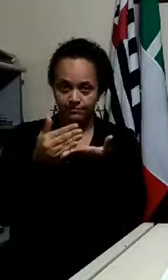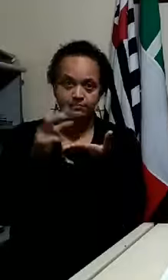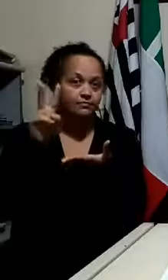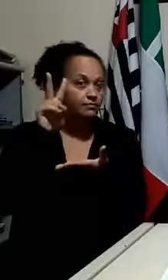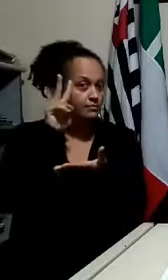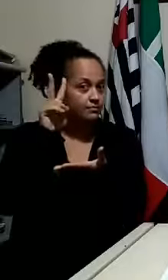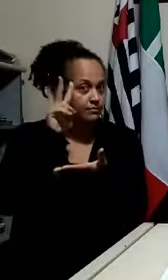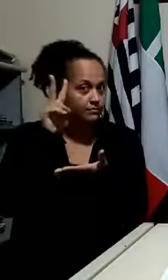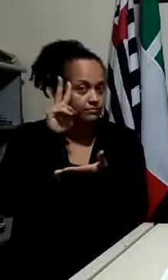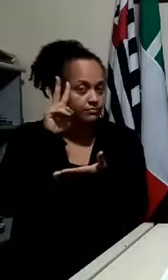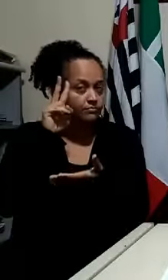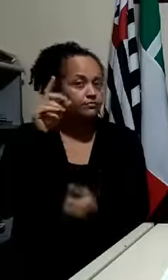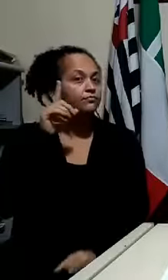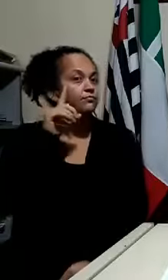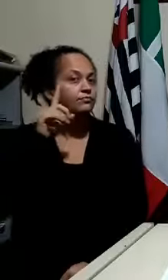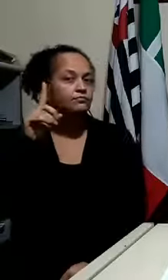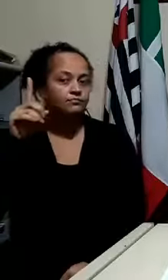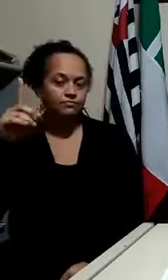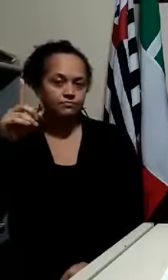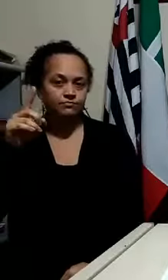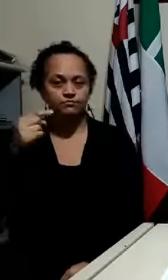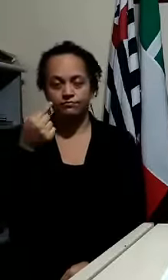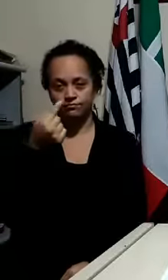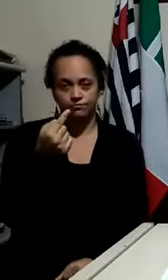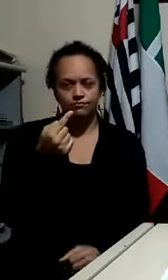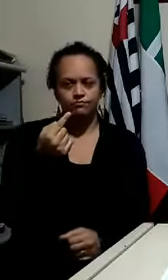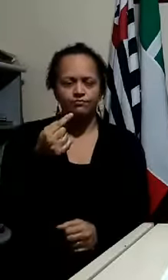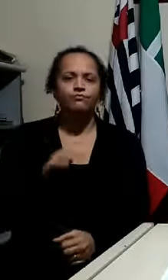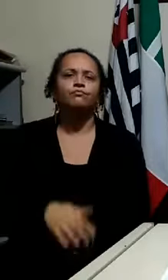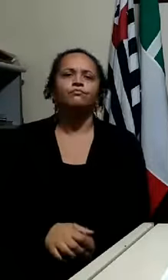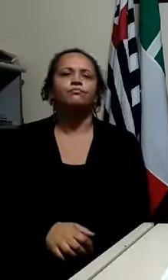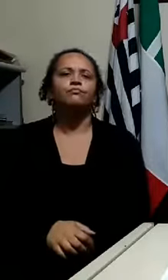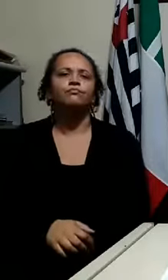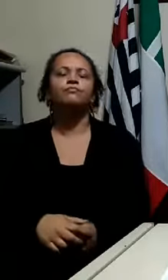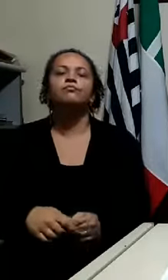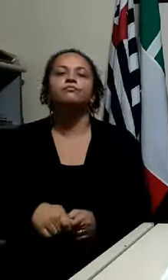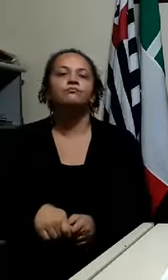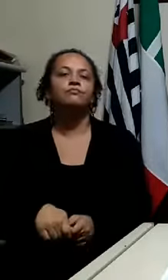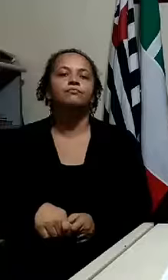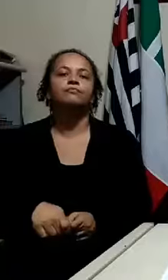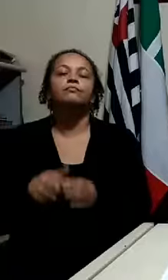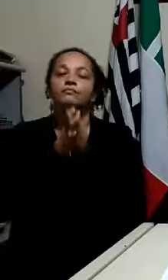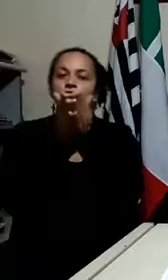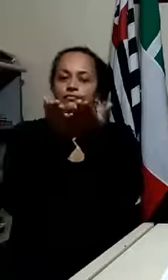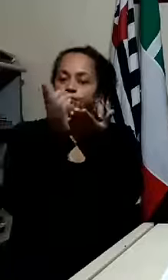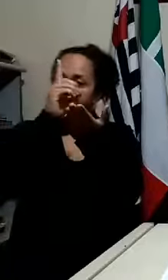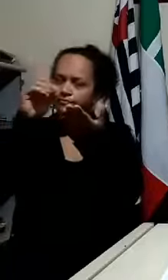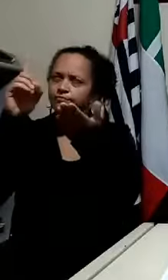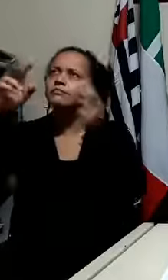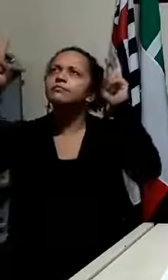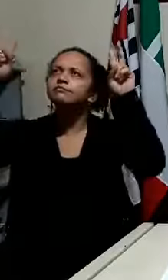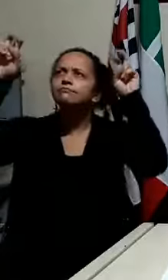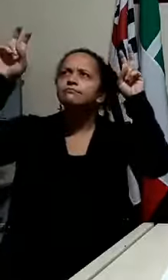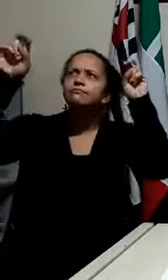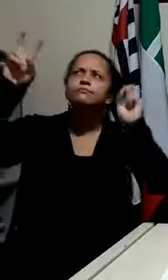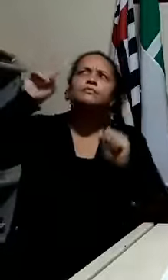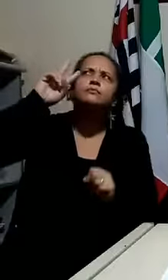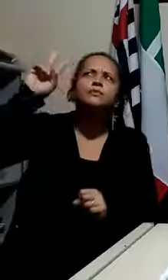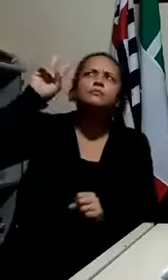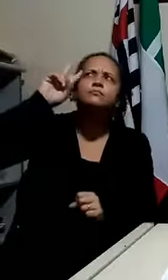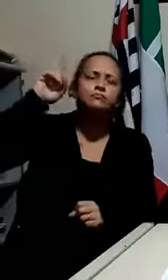segunda-feira, dia 1º, uma série de mensagens sobre as parábolas do Senhor